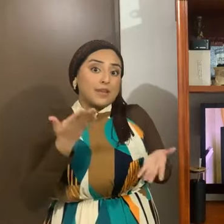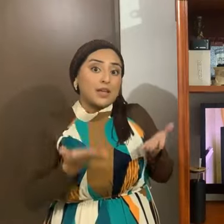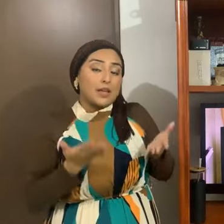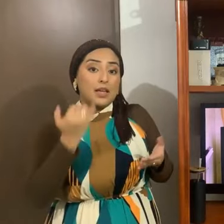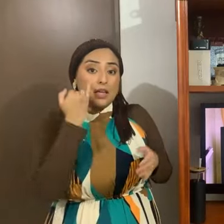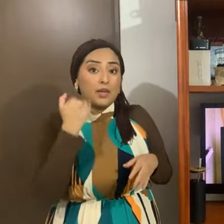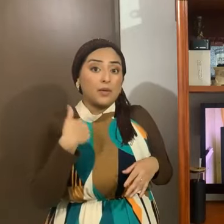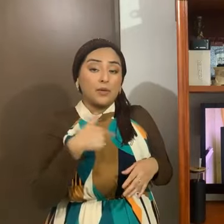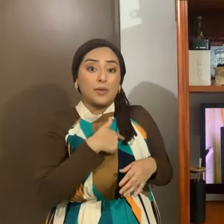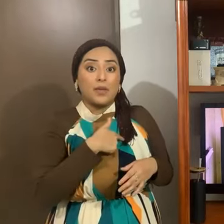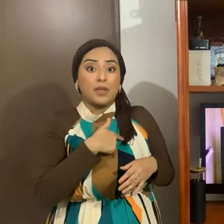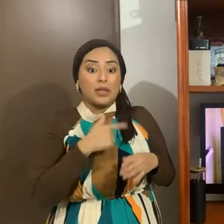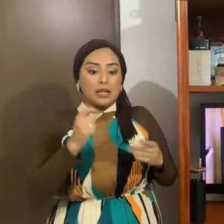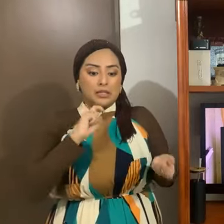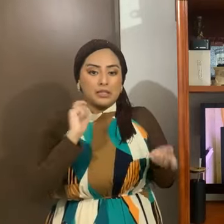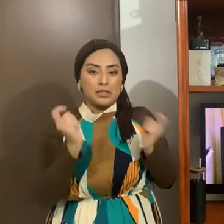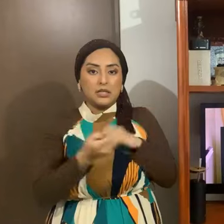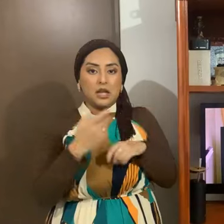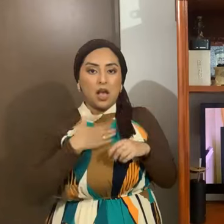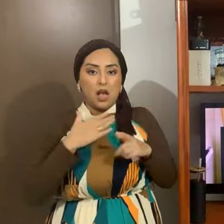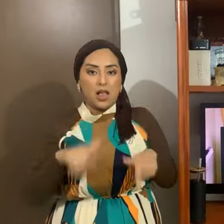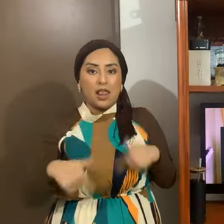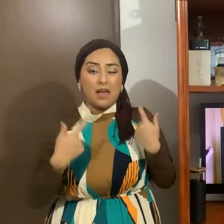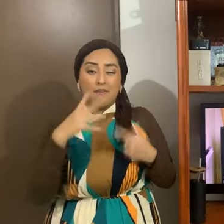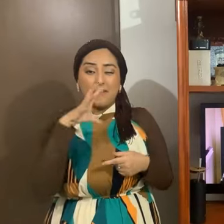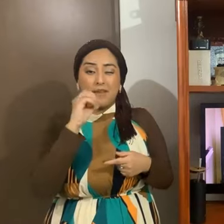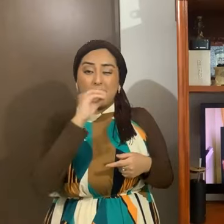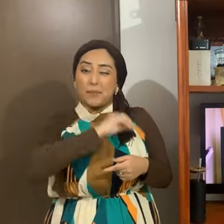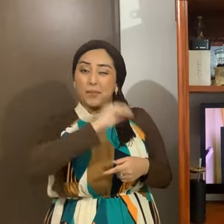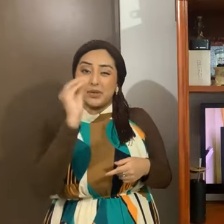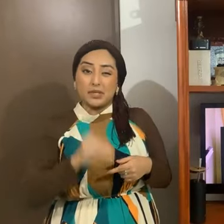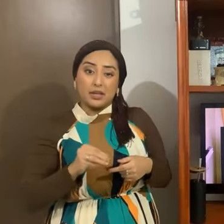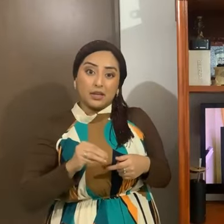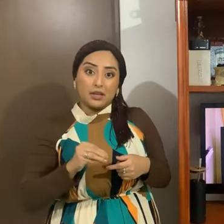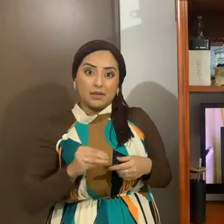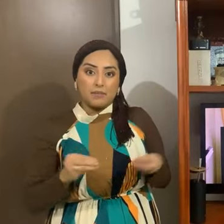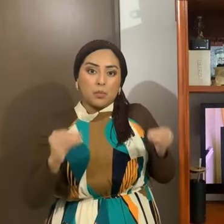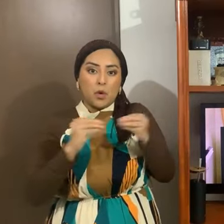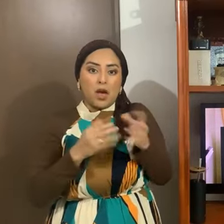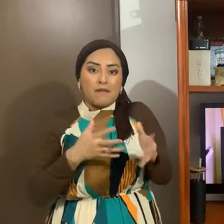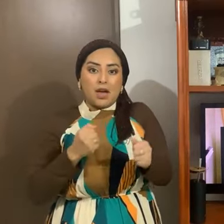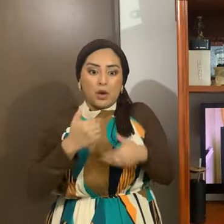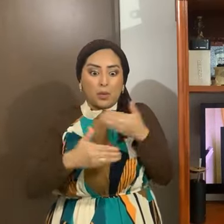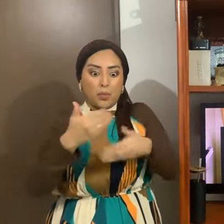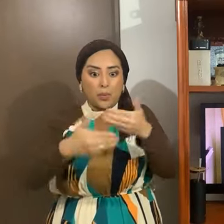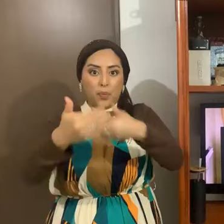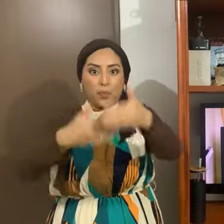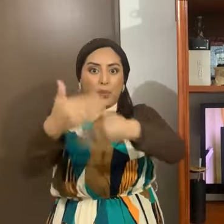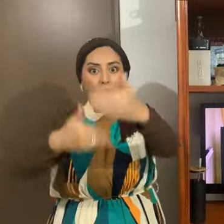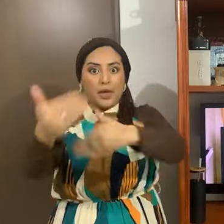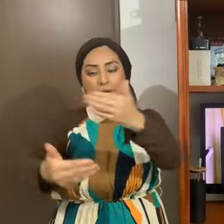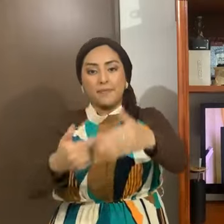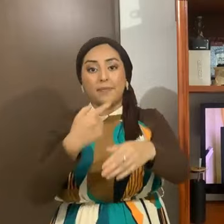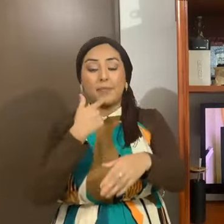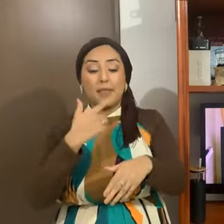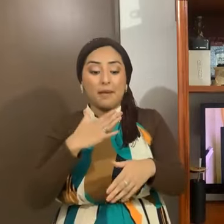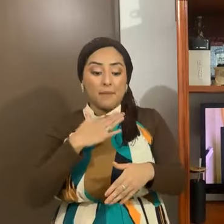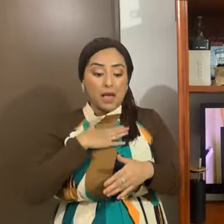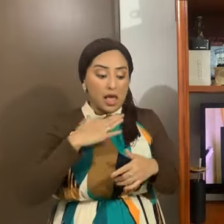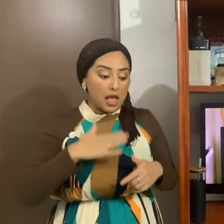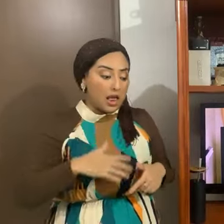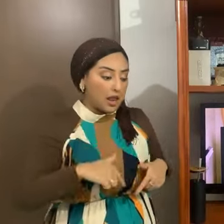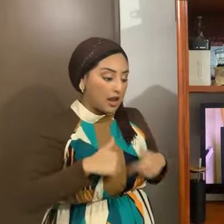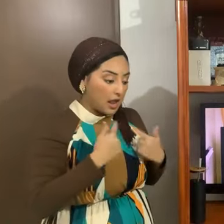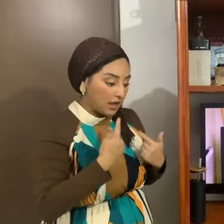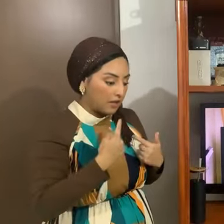si hacemos un hábito de cambiar nuestra vida un 50%, avanzaríamos más rápido, ¿verdad? Que dijéramos, bueno, de esto de mi vida,